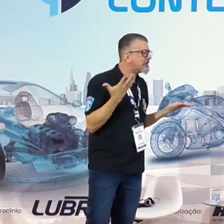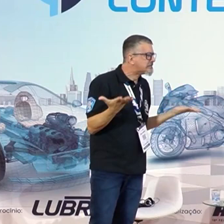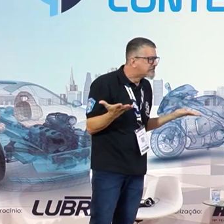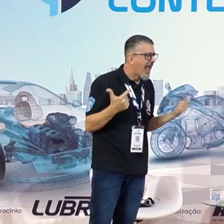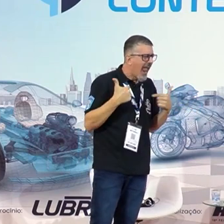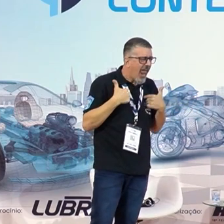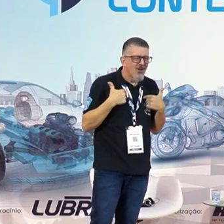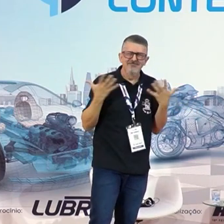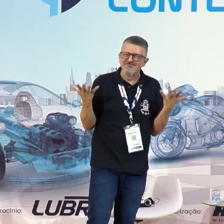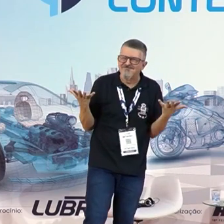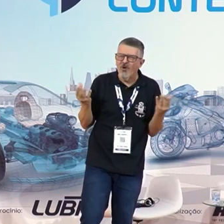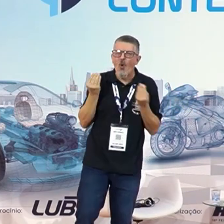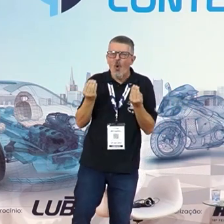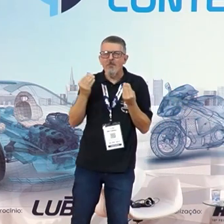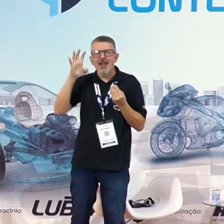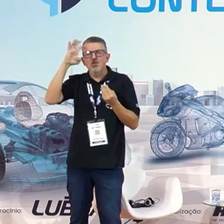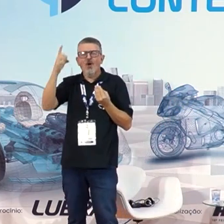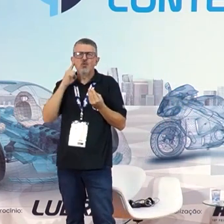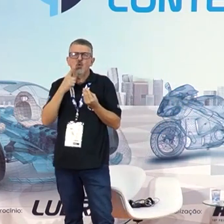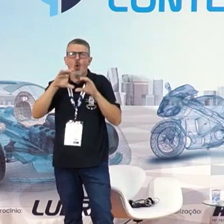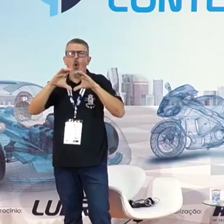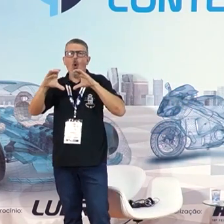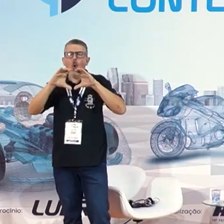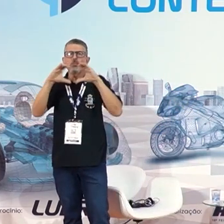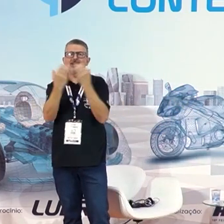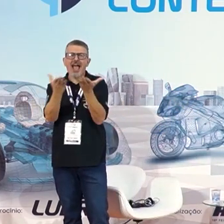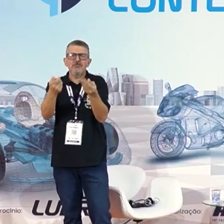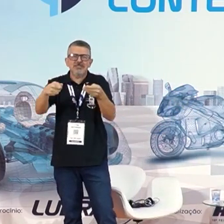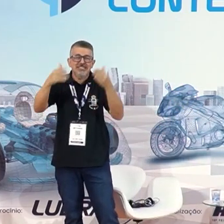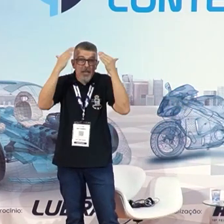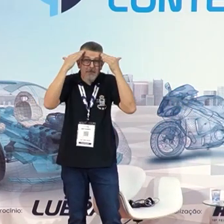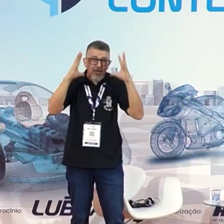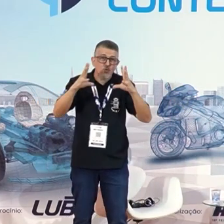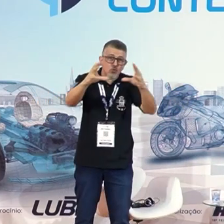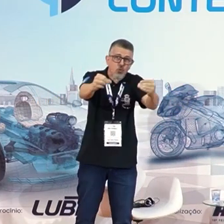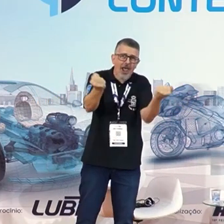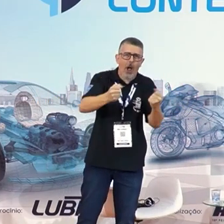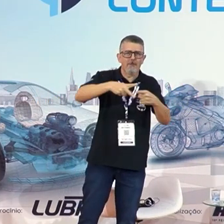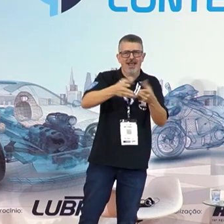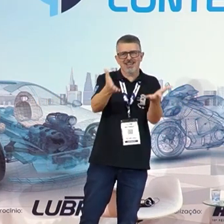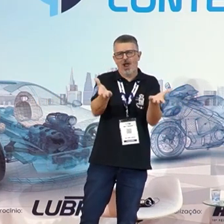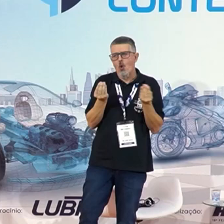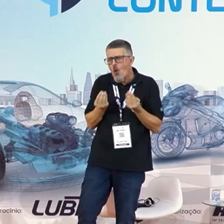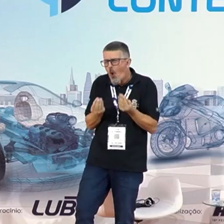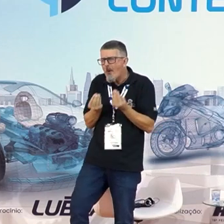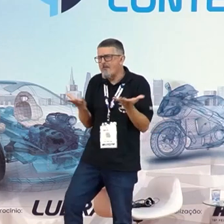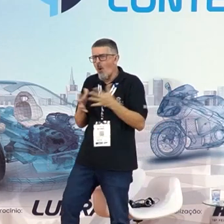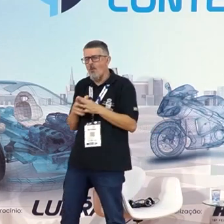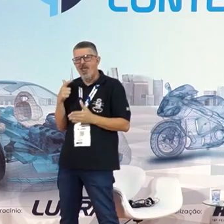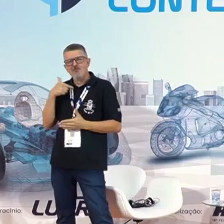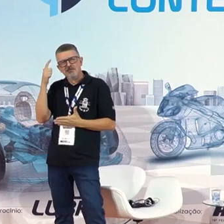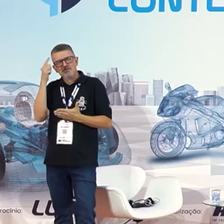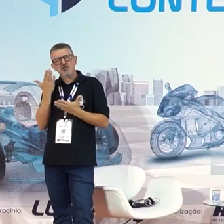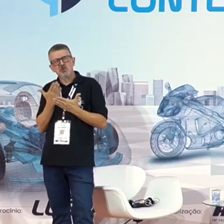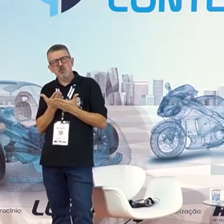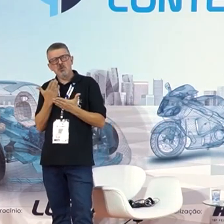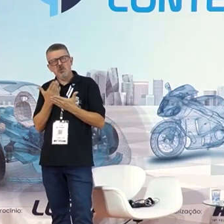só um surdos tomando prejuízo, prejuízo. A gente não tinha nada. Como? Como isso?